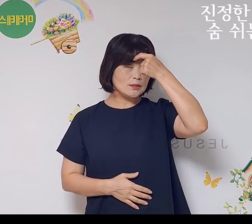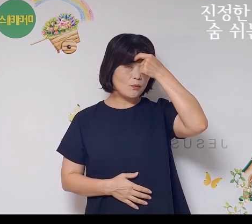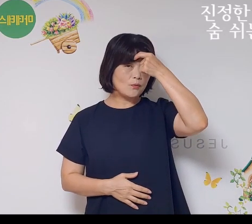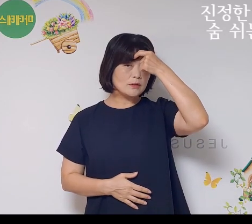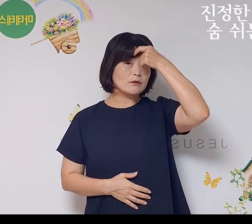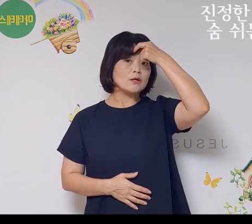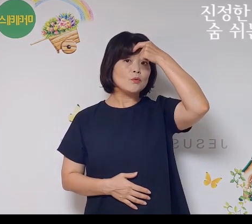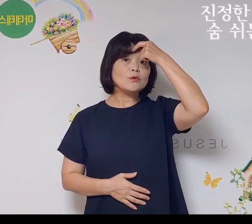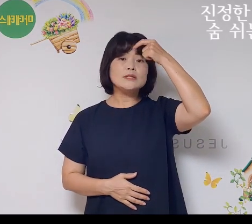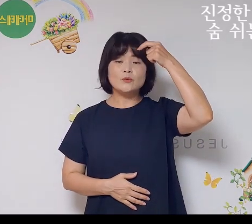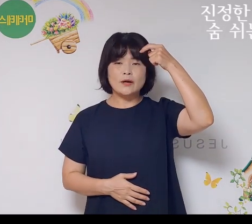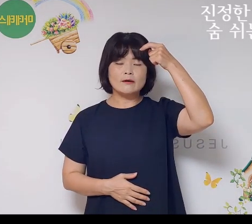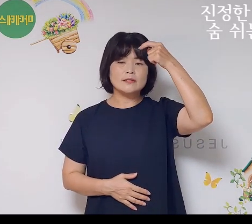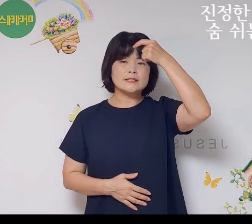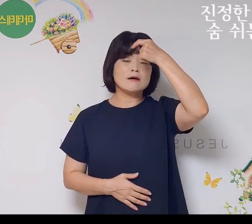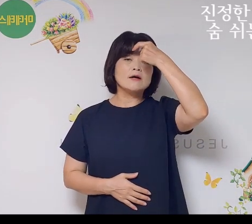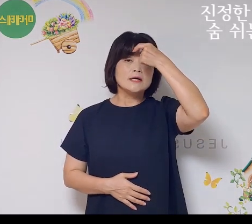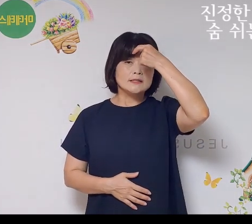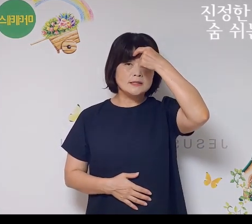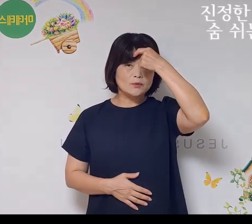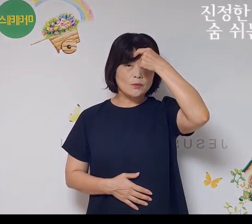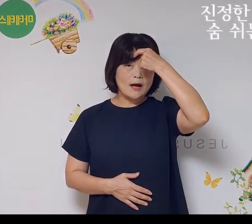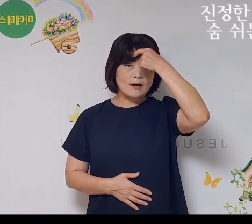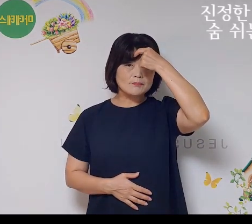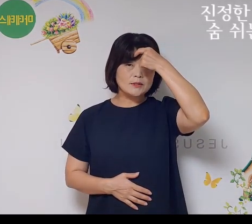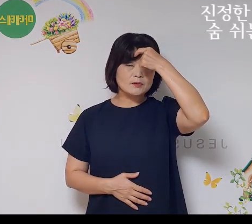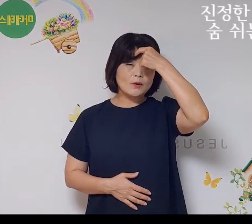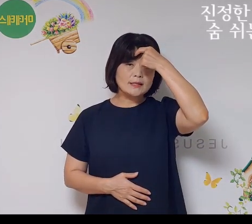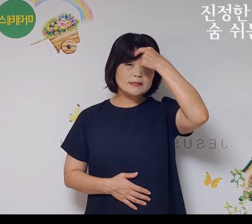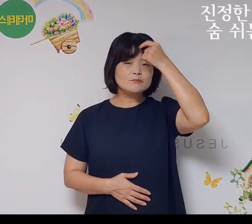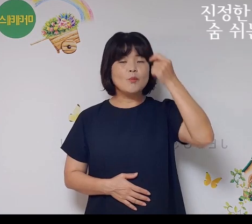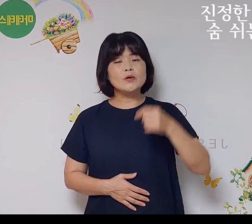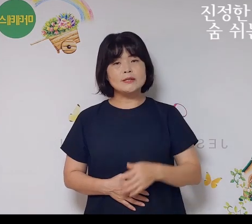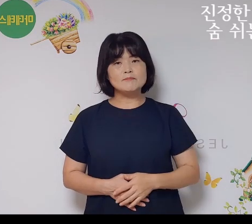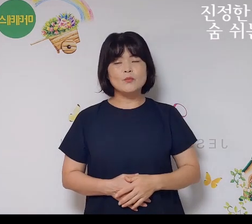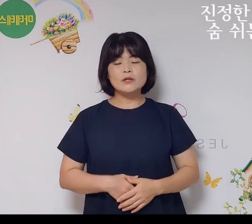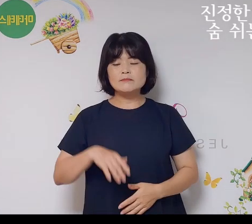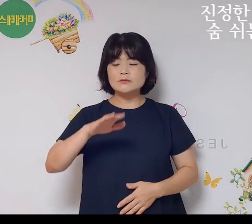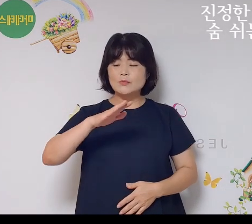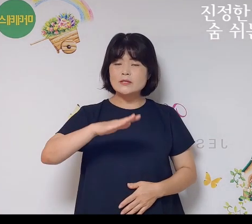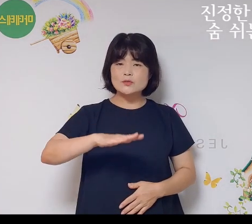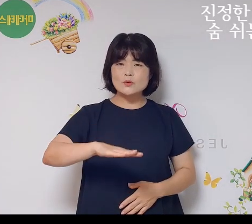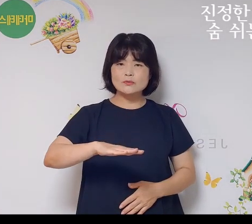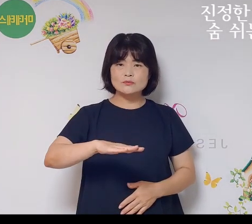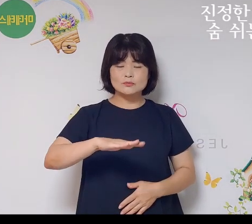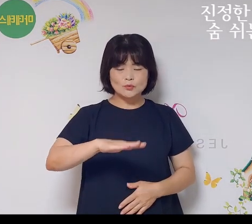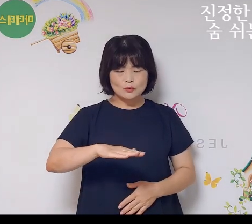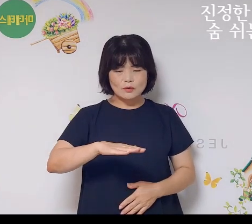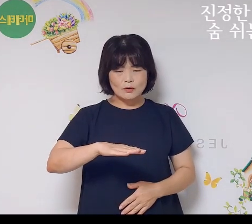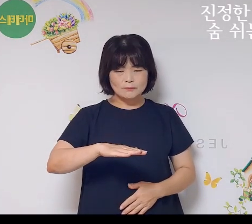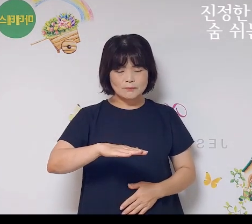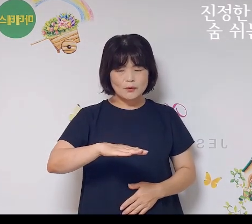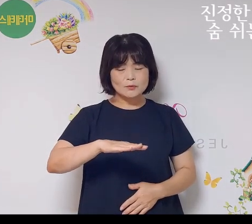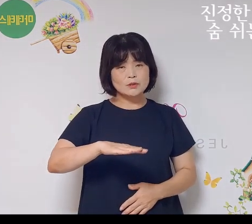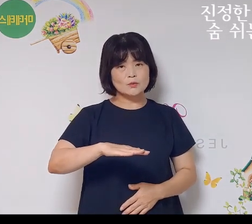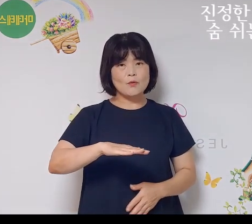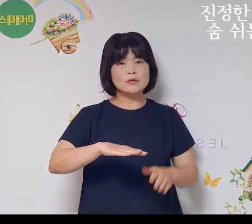기도 이렇게 해도 기도예요. 그래서 기도가 기도하는 모임은 왼손 엎어 놓으시고 그